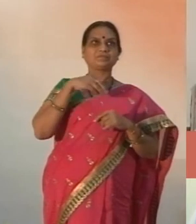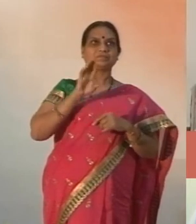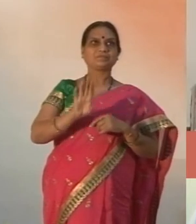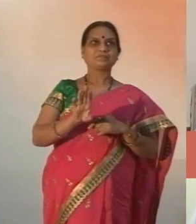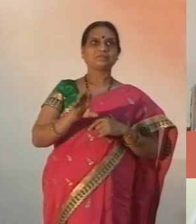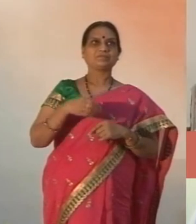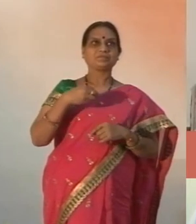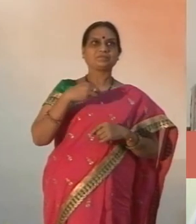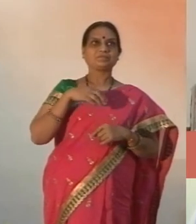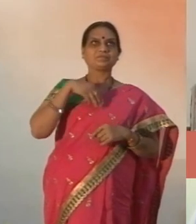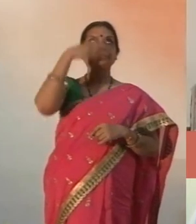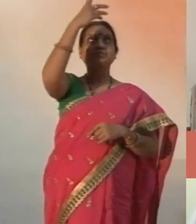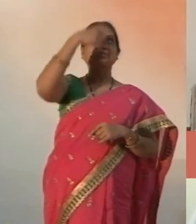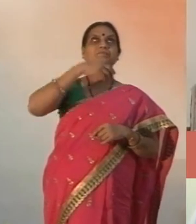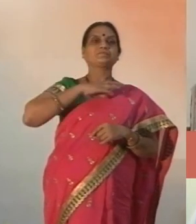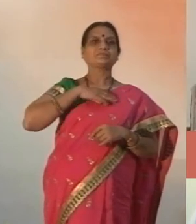उन्हें दिल से याद करती हूँ